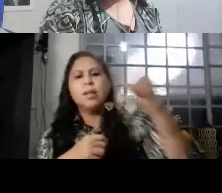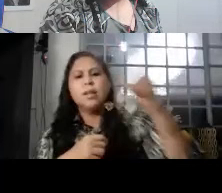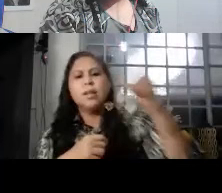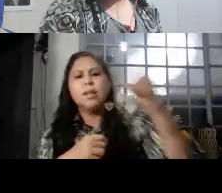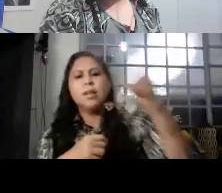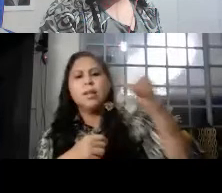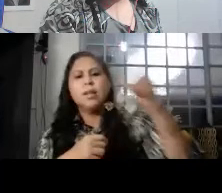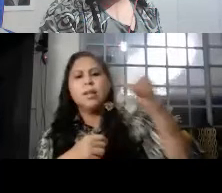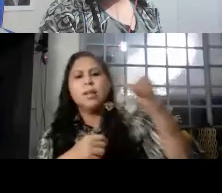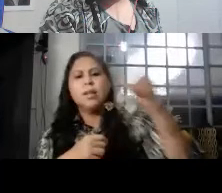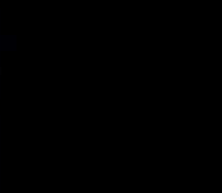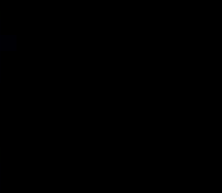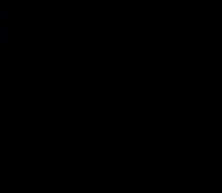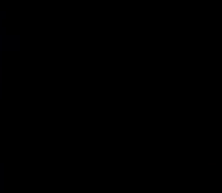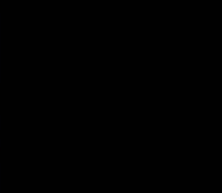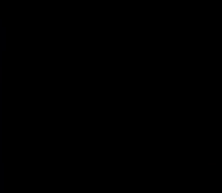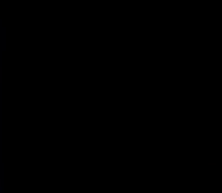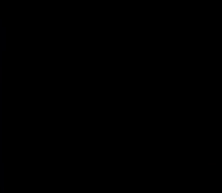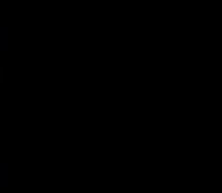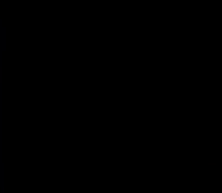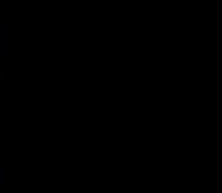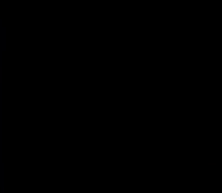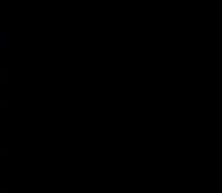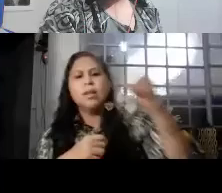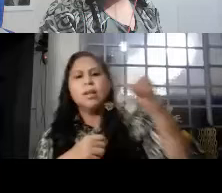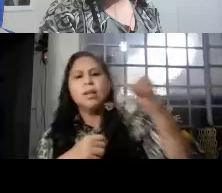Whoa, yeah,